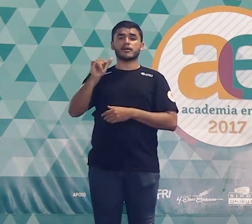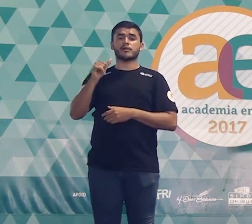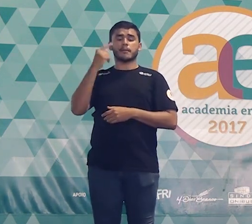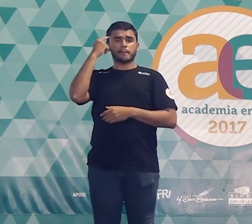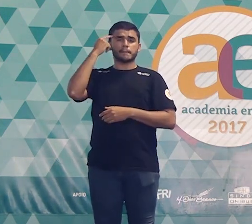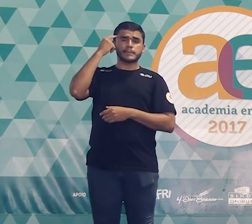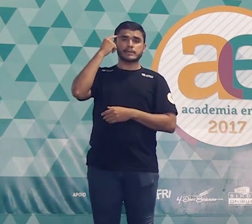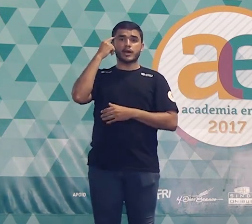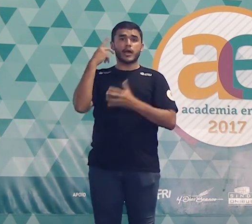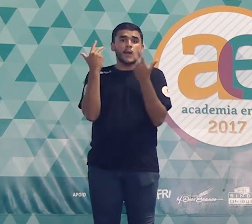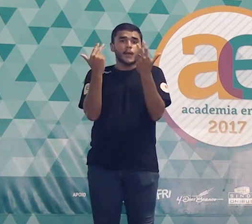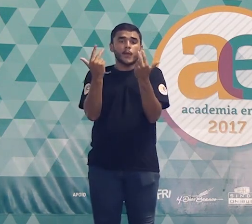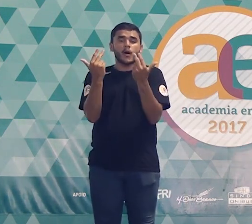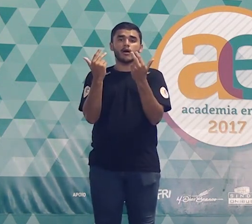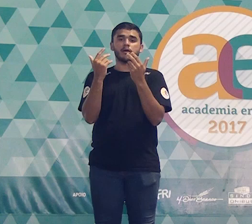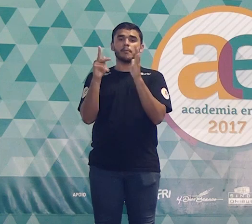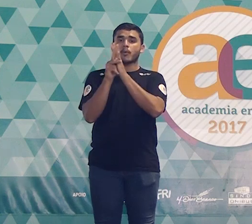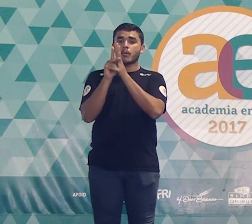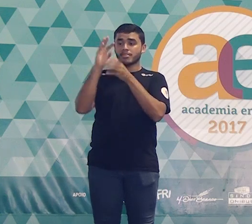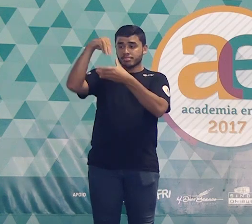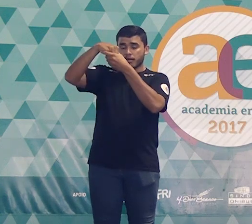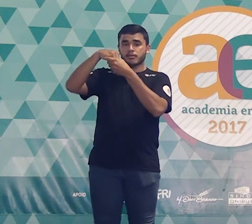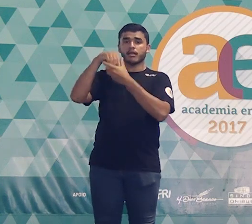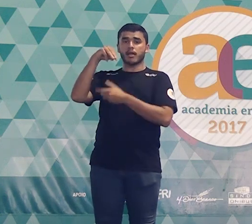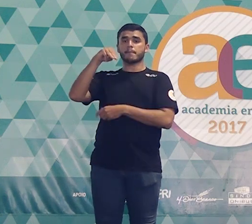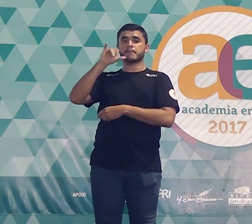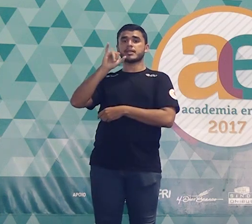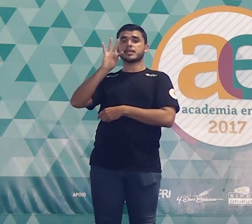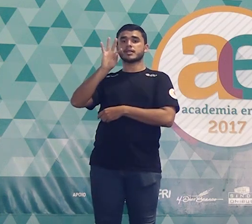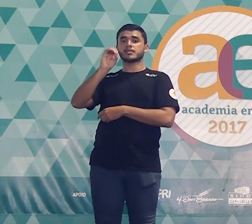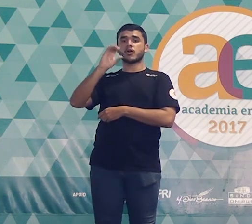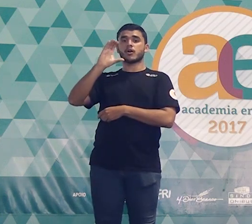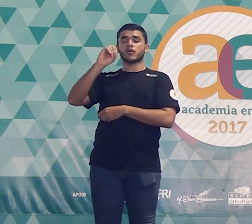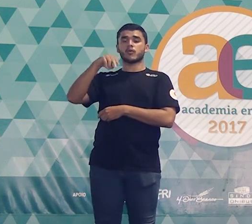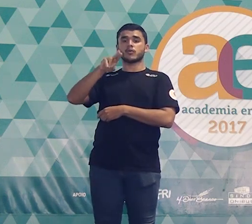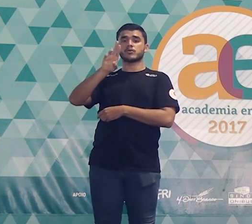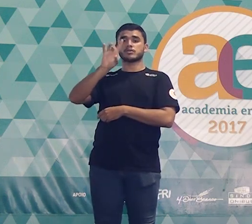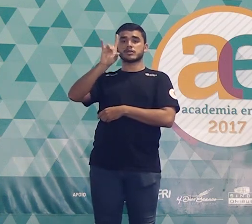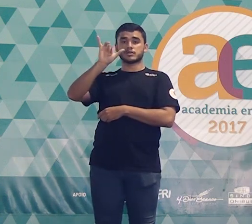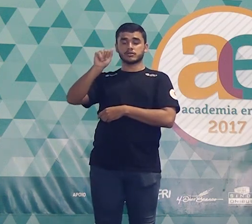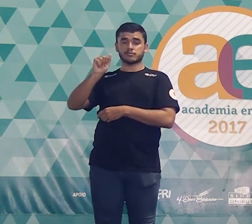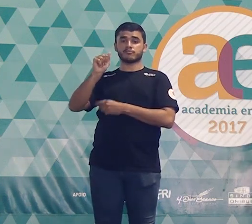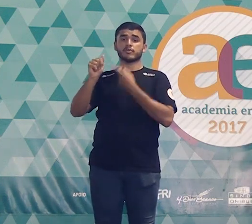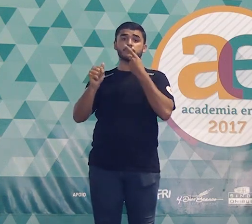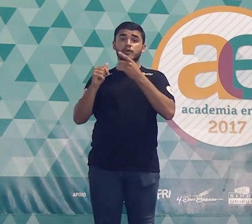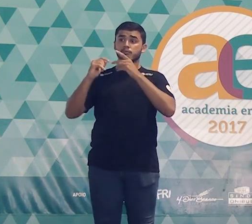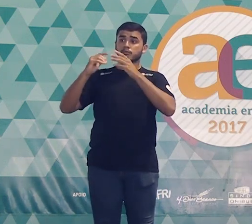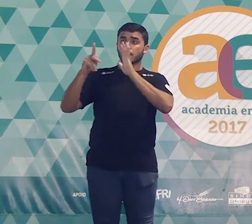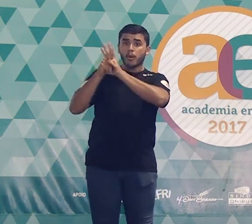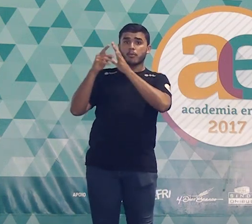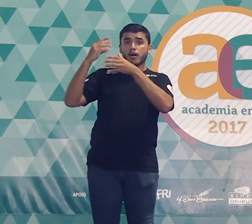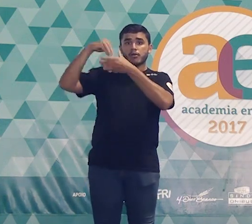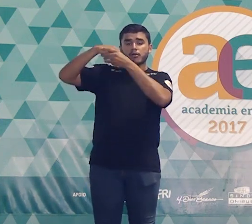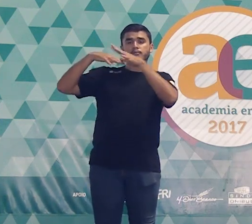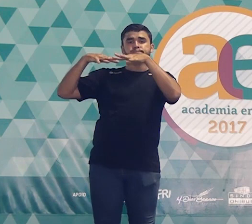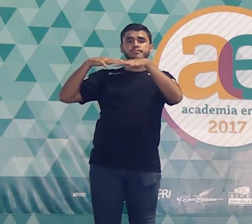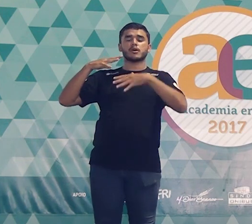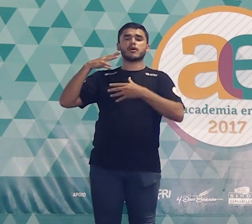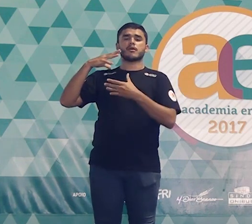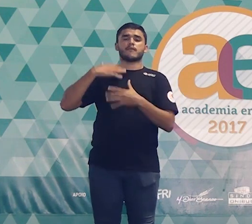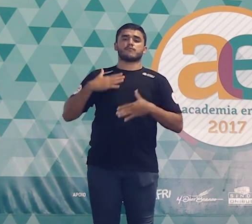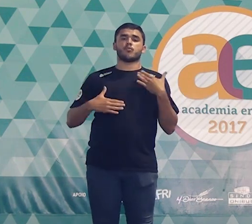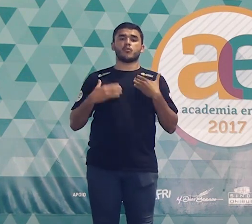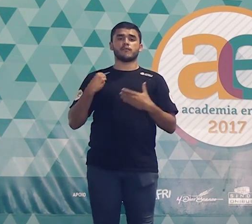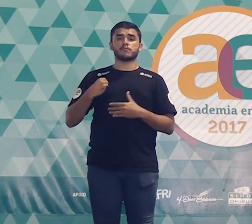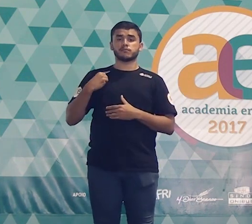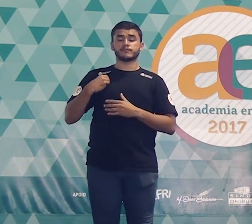usina termoelétrica, será a mitocôndria. Tá? A mitocôndria é responsável pela produção de energia no organismo. E